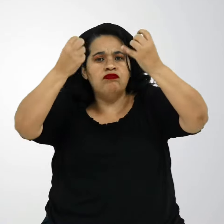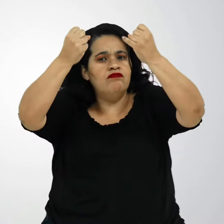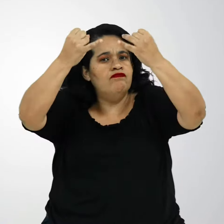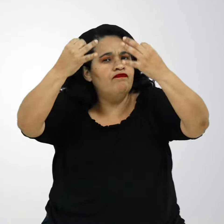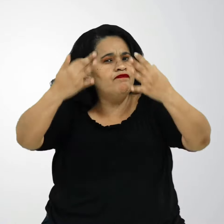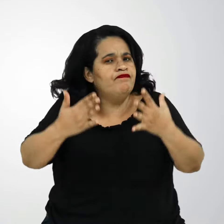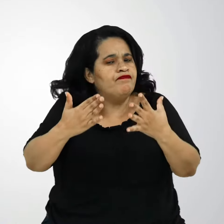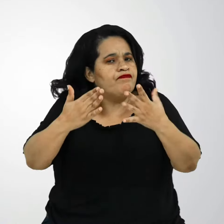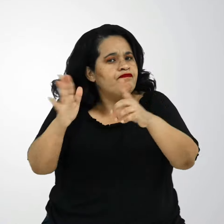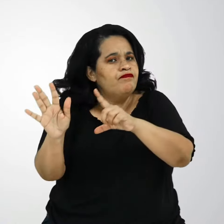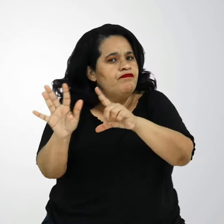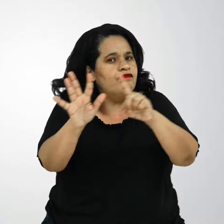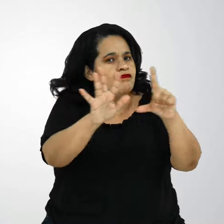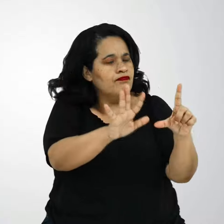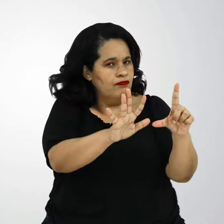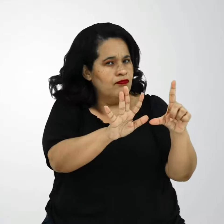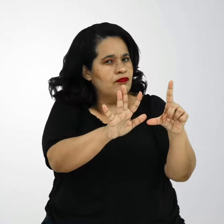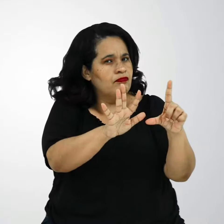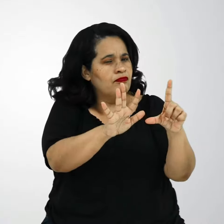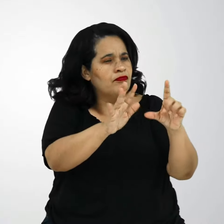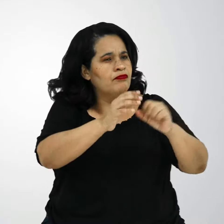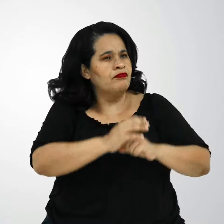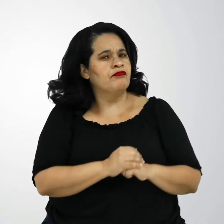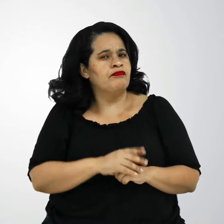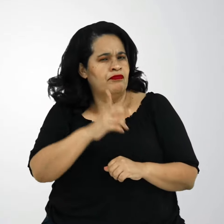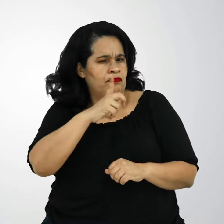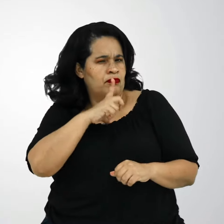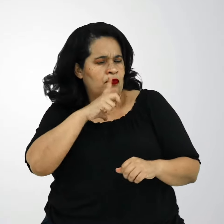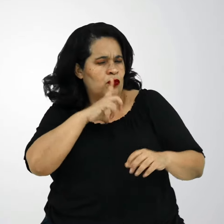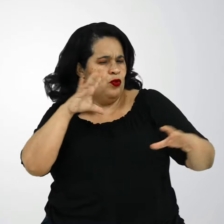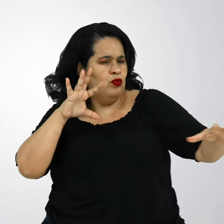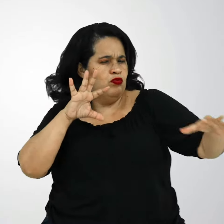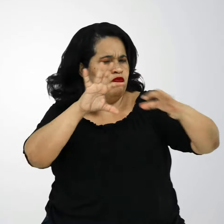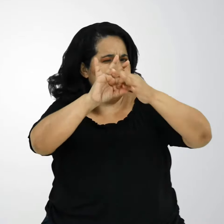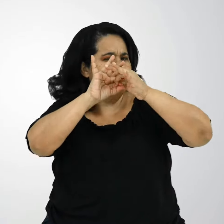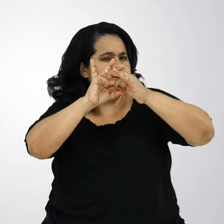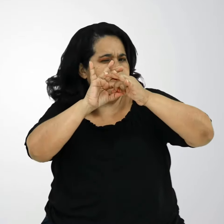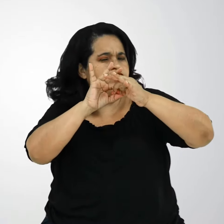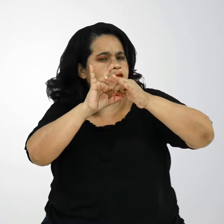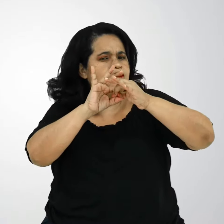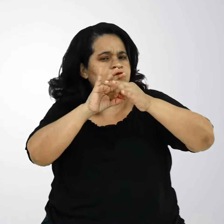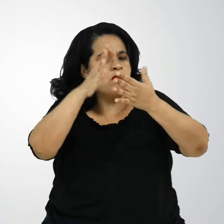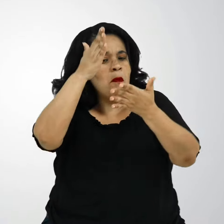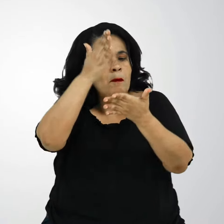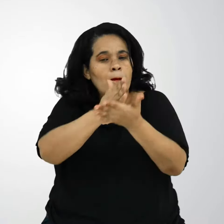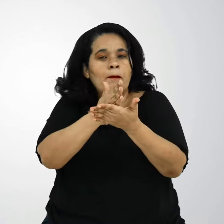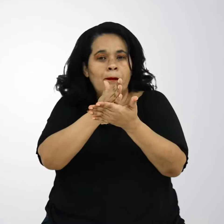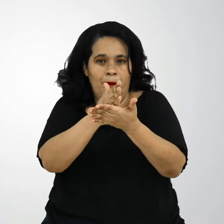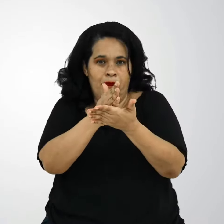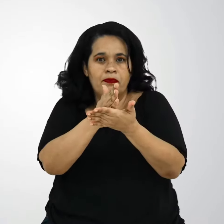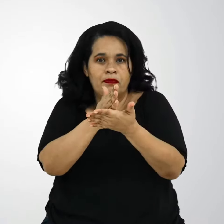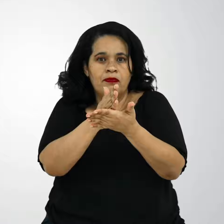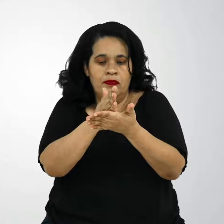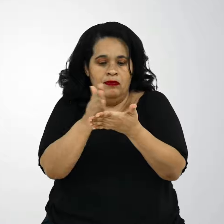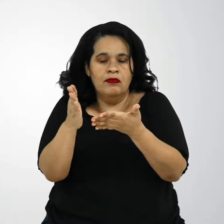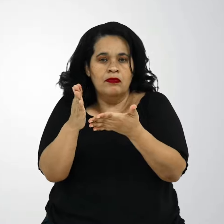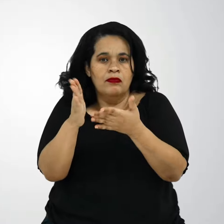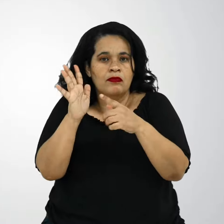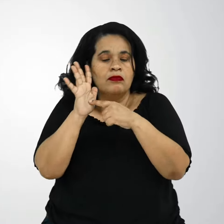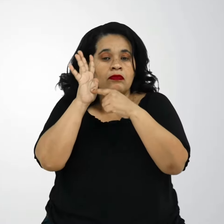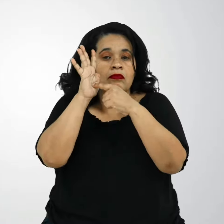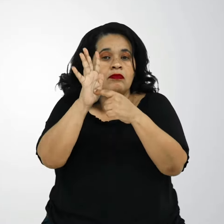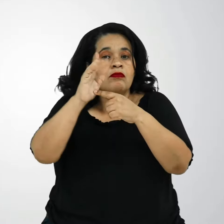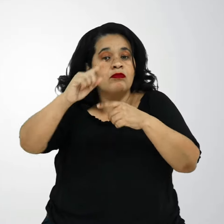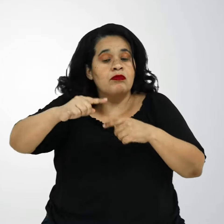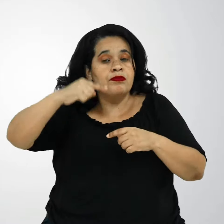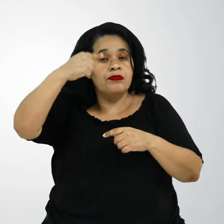semana, é a semana da firme aliança, que é a primeira metade, né? E ela está aí presente, e depois nós